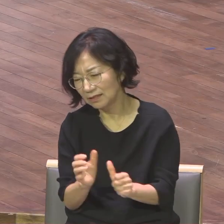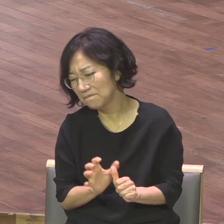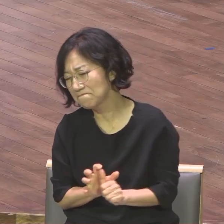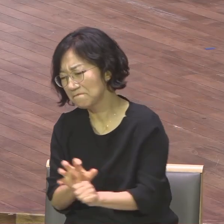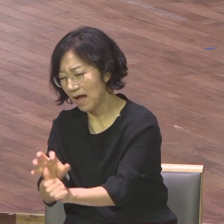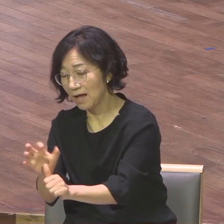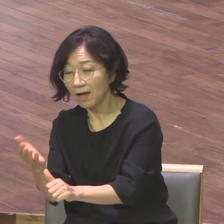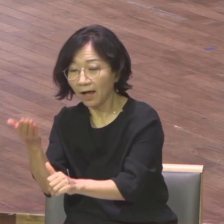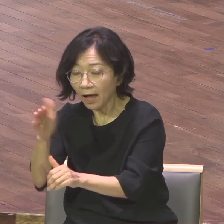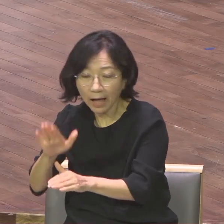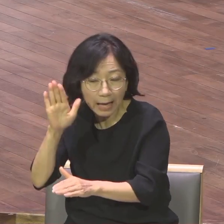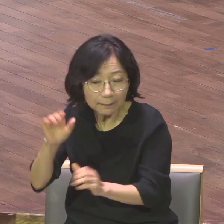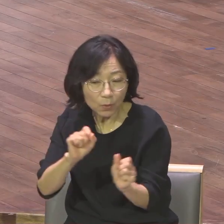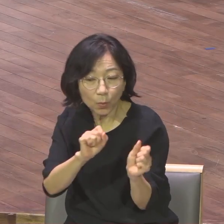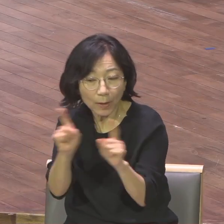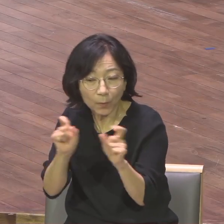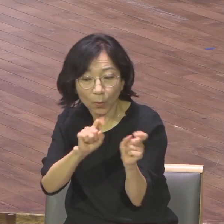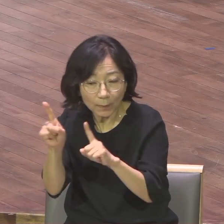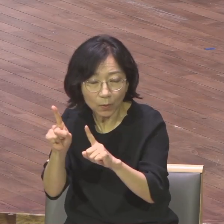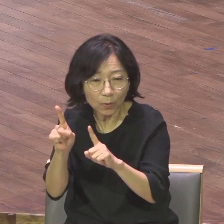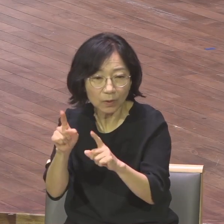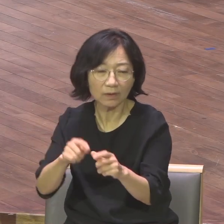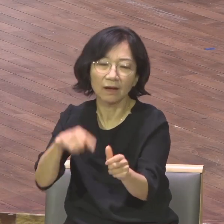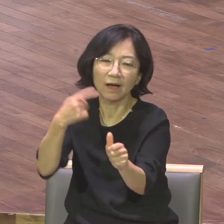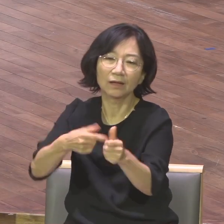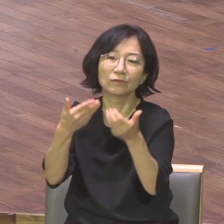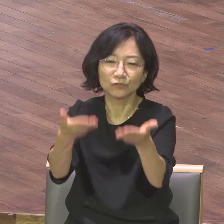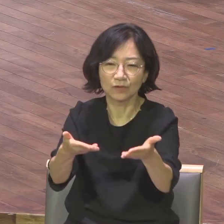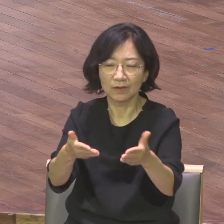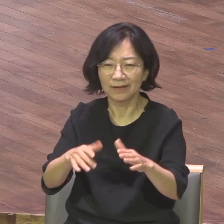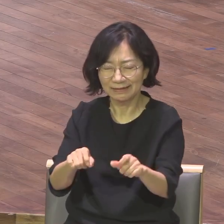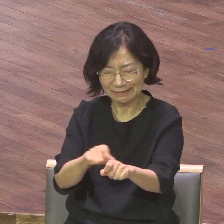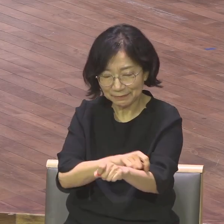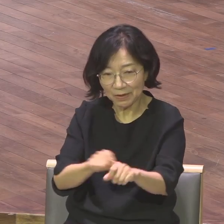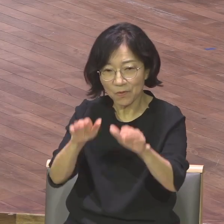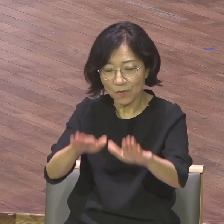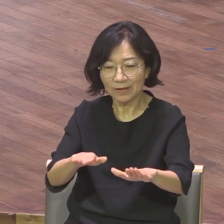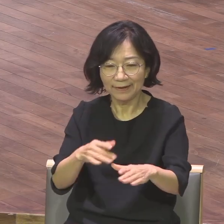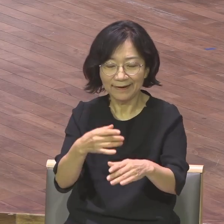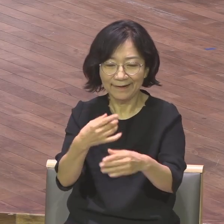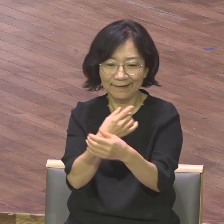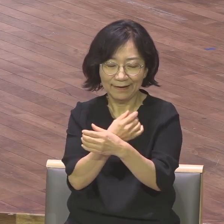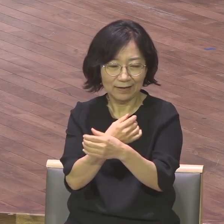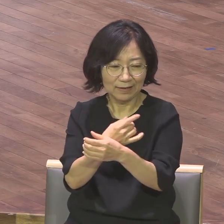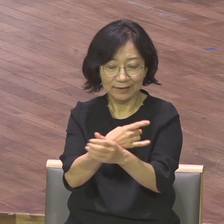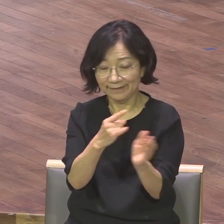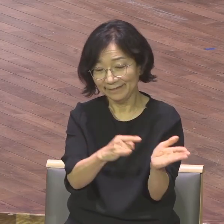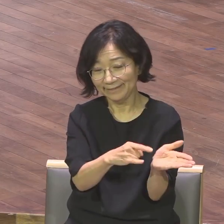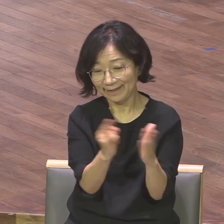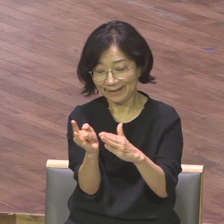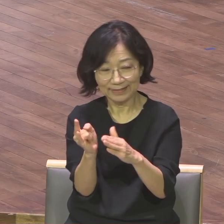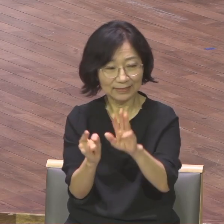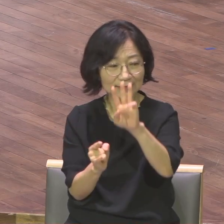이 대표적인 메시지가 오늘 본문이에요. 마른 뼈들이 살아나는 것에 대해서